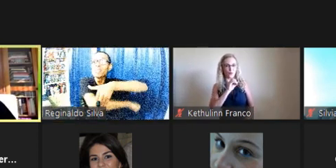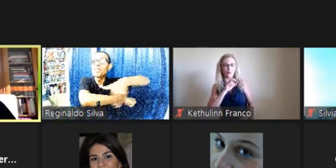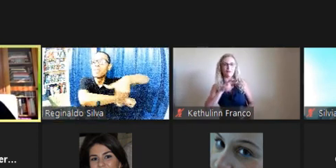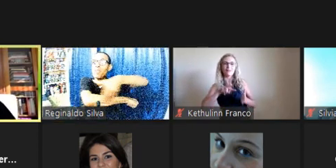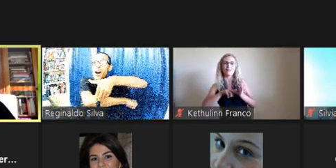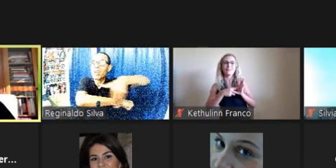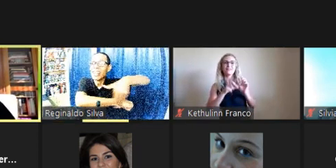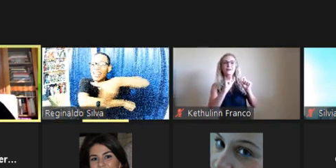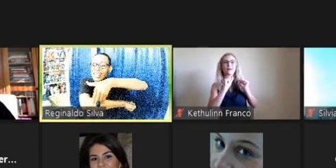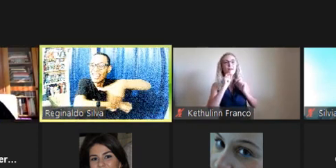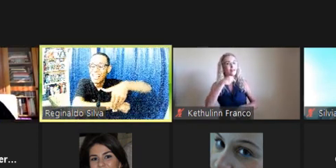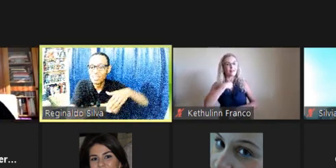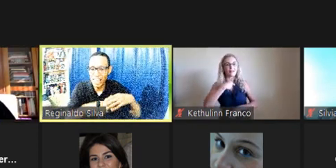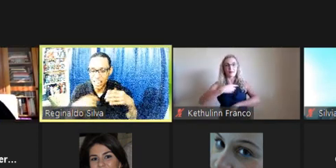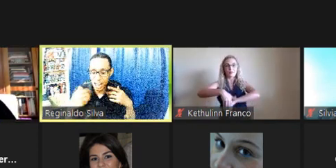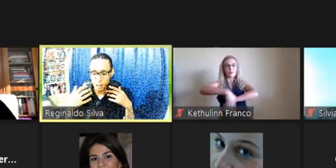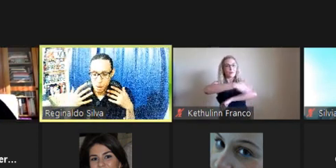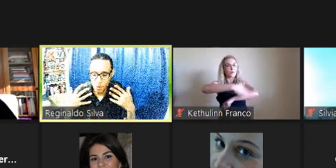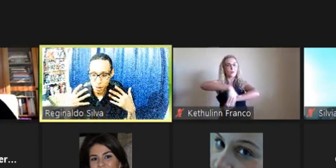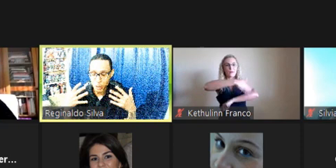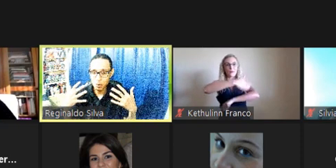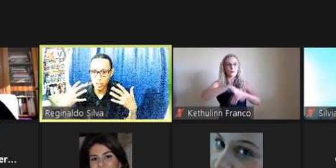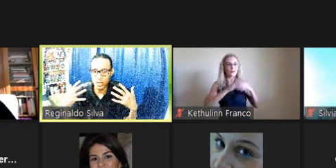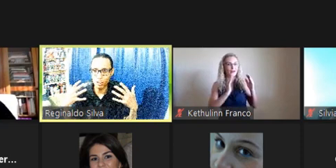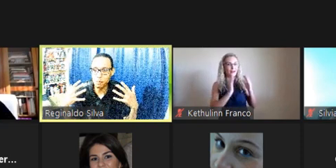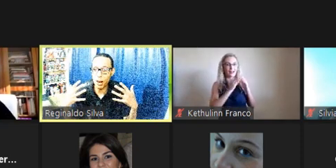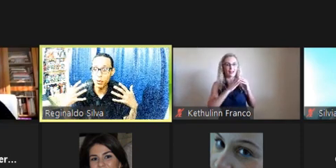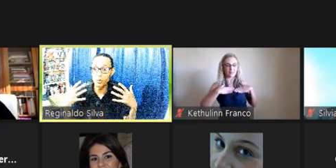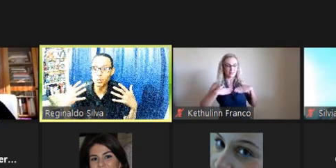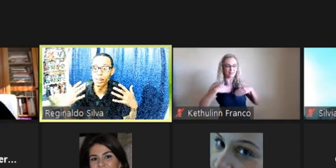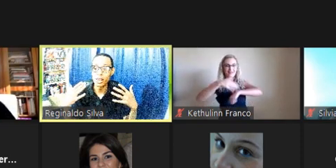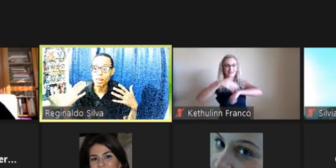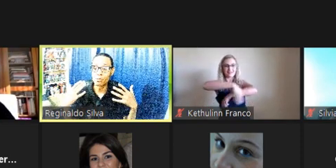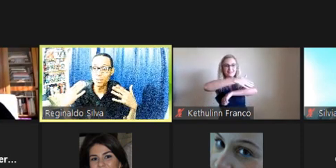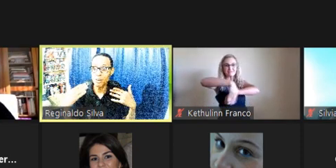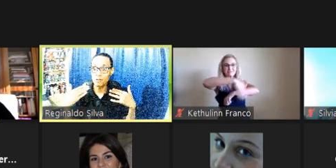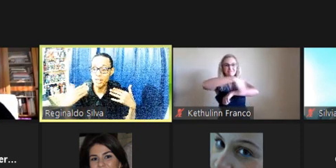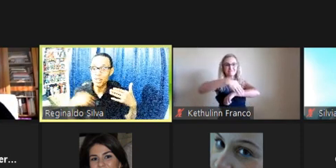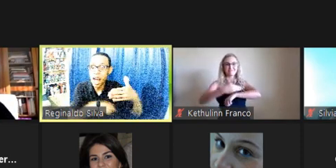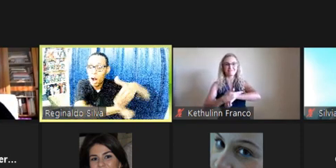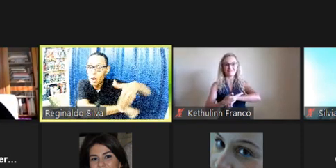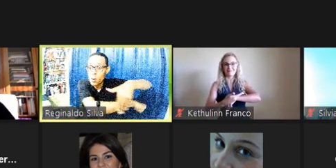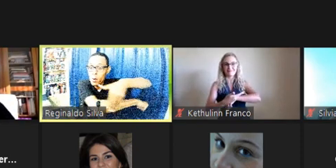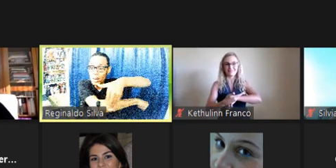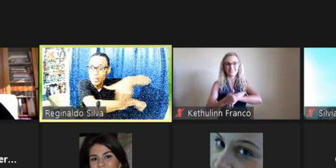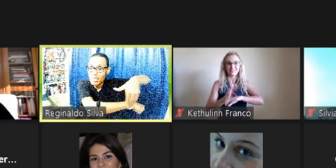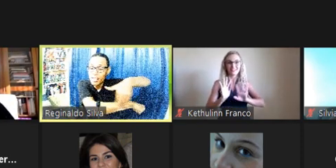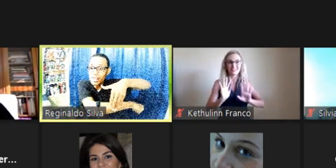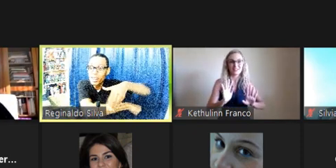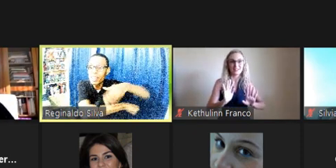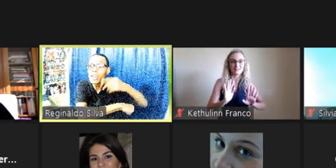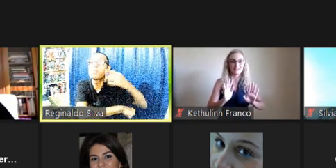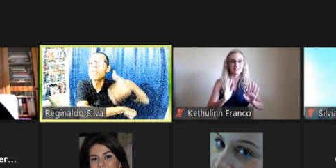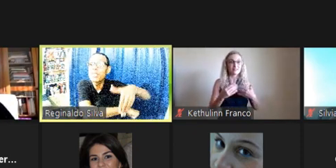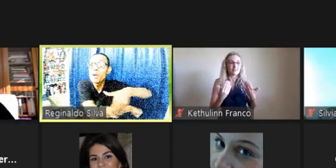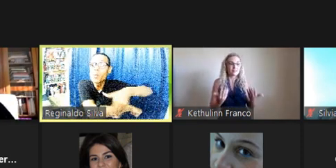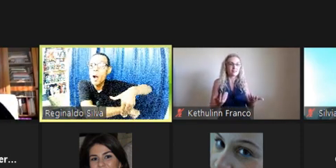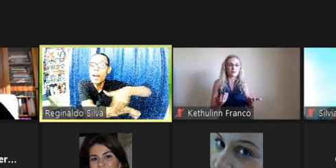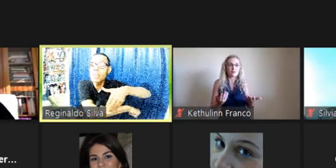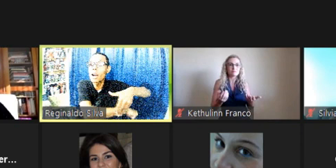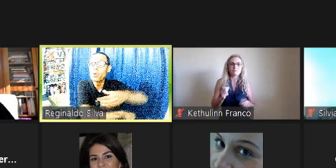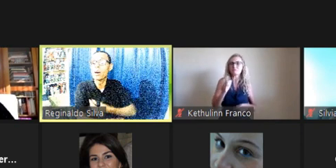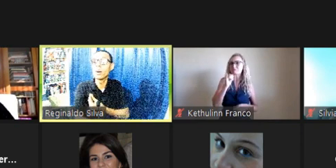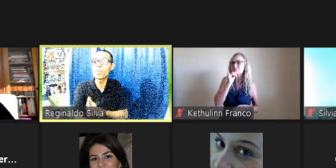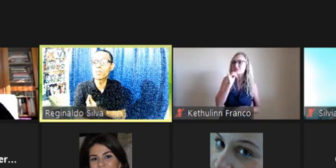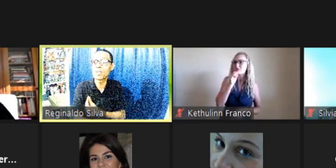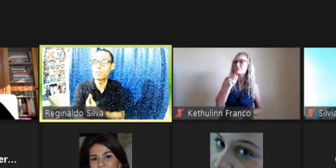Onde você mora, né? A própria expressão de pergunta, você faz a rua e a expressão, qual é